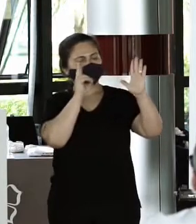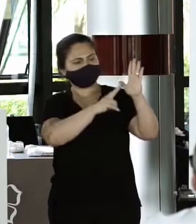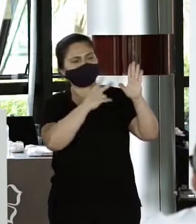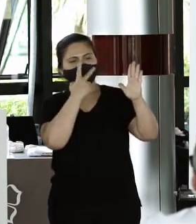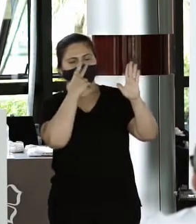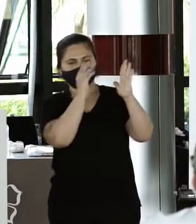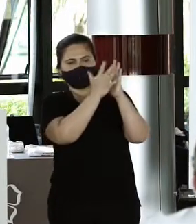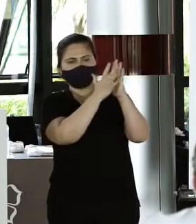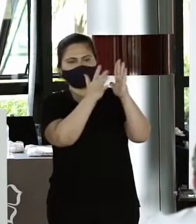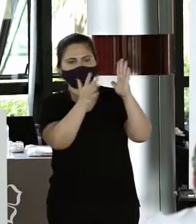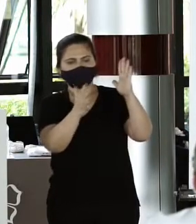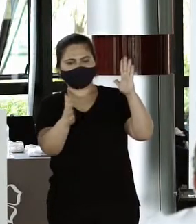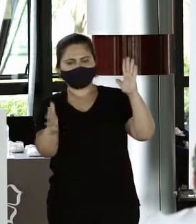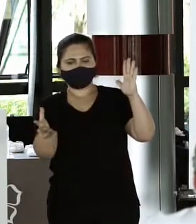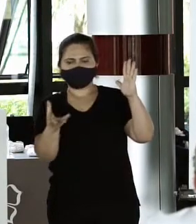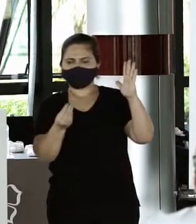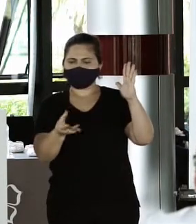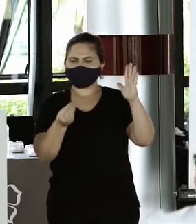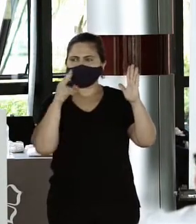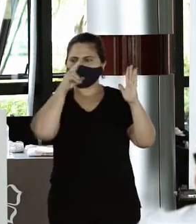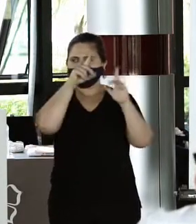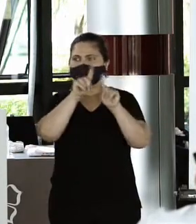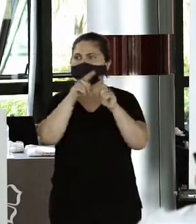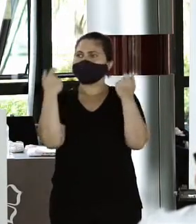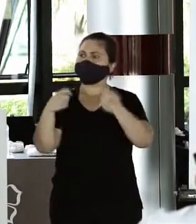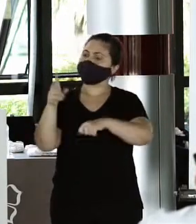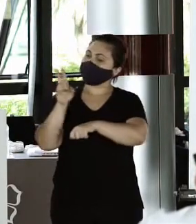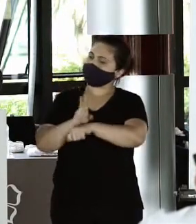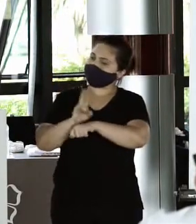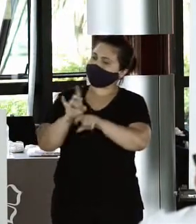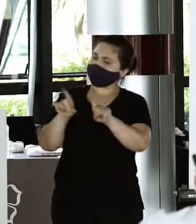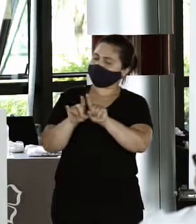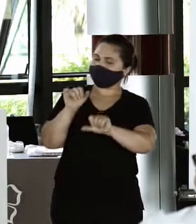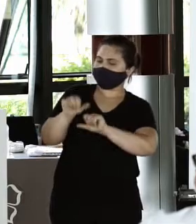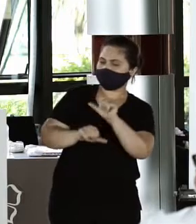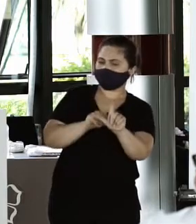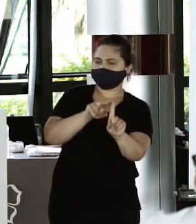Parece um espelho mesmo, ela reflete bastante. Então eu tenho que tomar cuidado